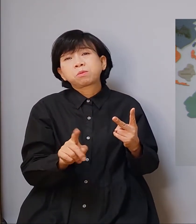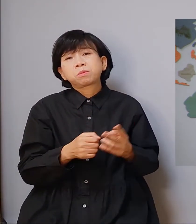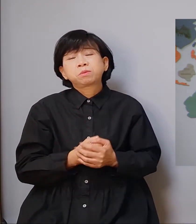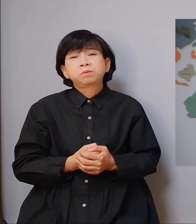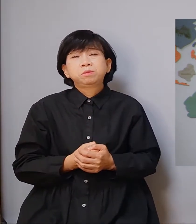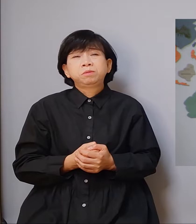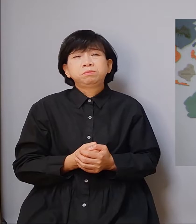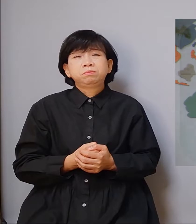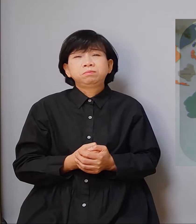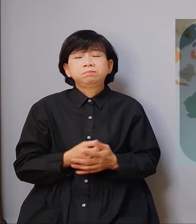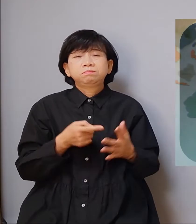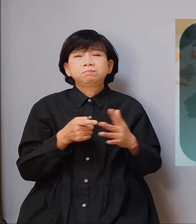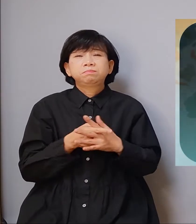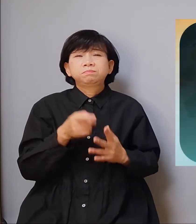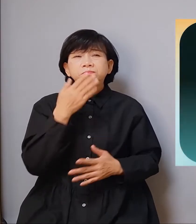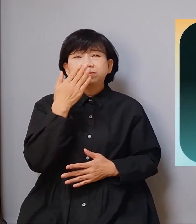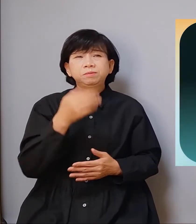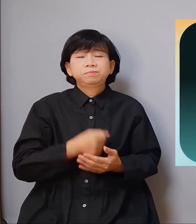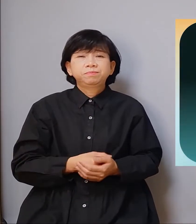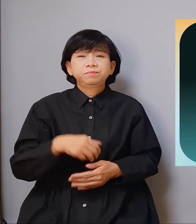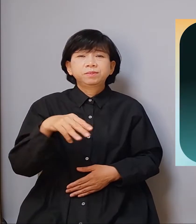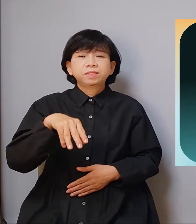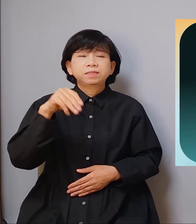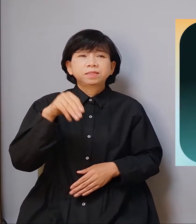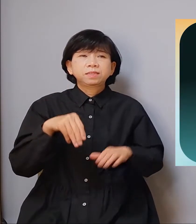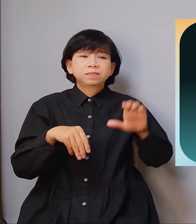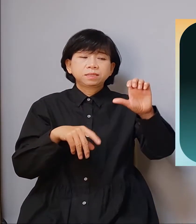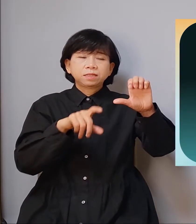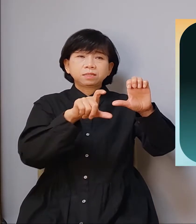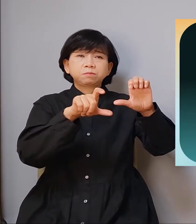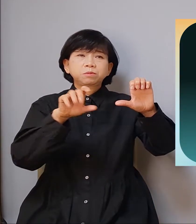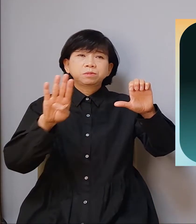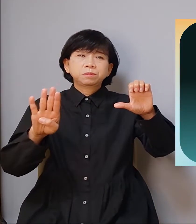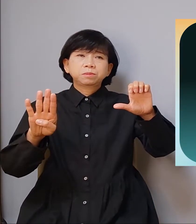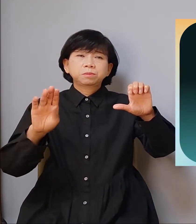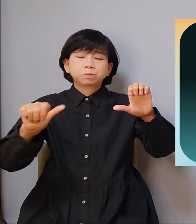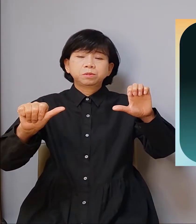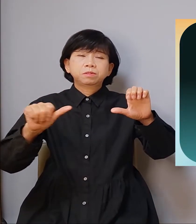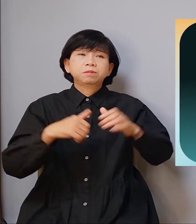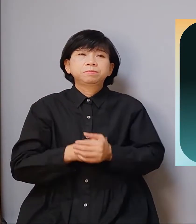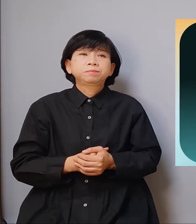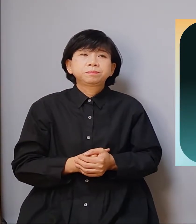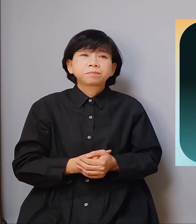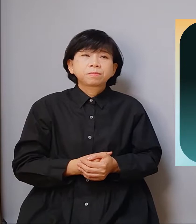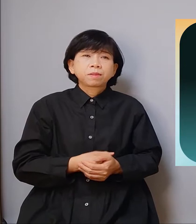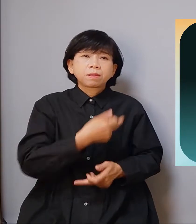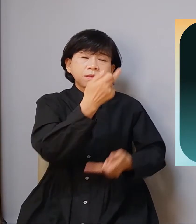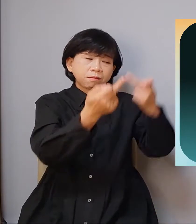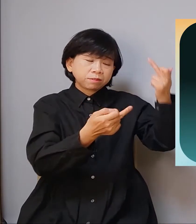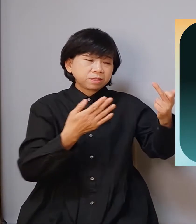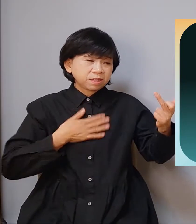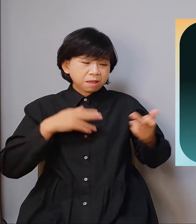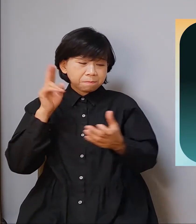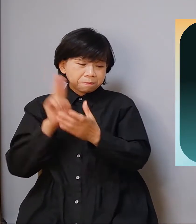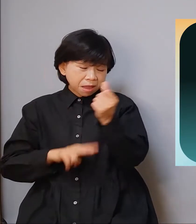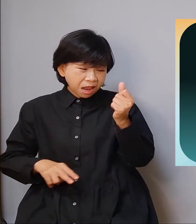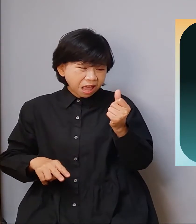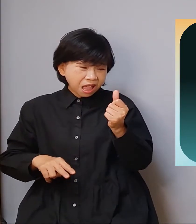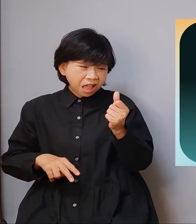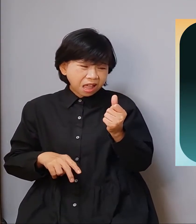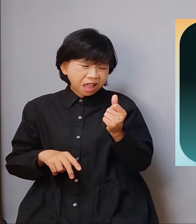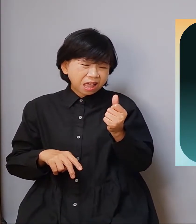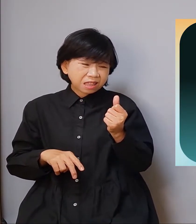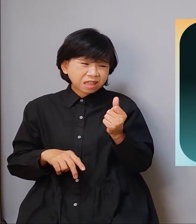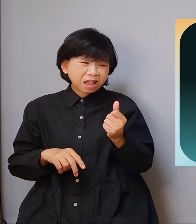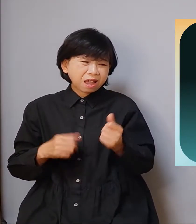알 수 있습니다. 창세기 45장 5절 볼까요? 당신들이 나를 이곳에 팔았다고 해서 근심하지 마소서, 한탄하지